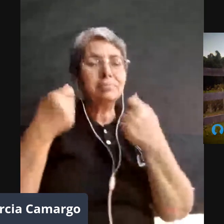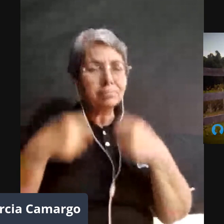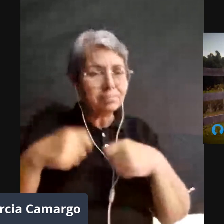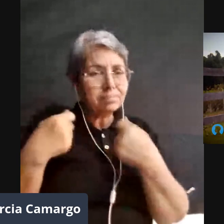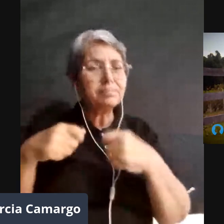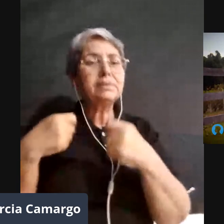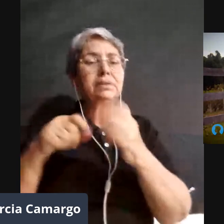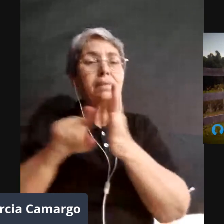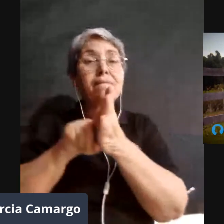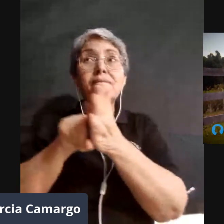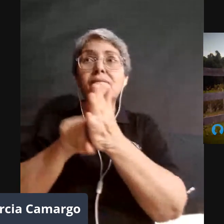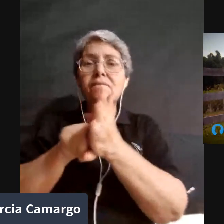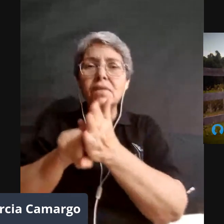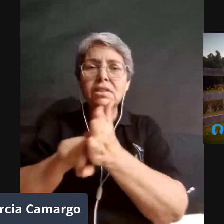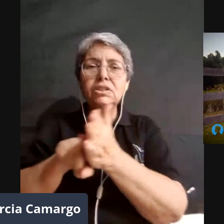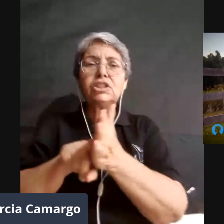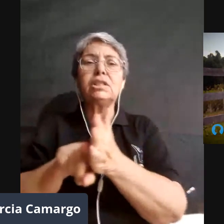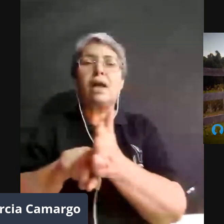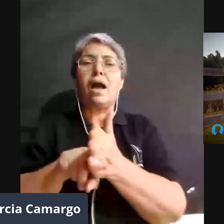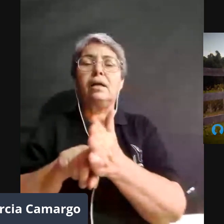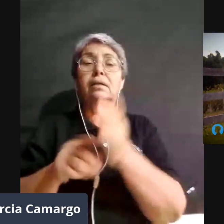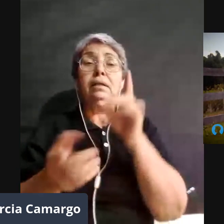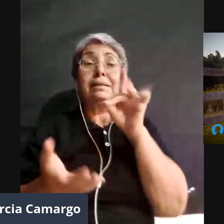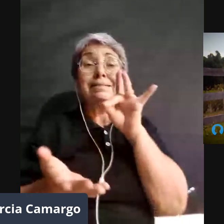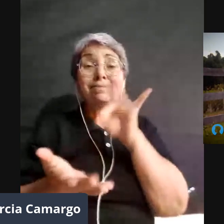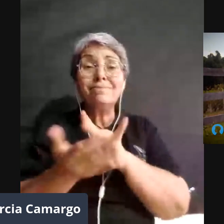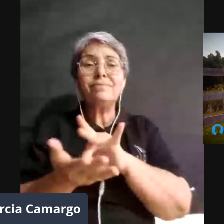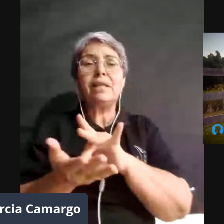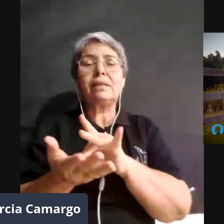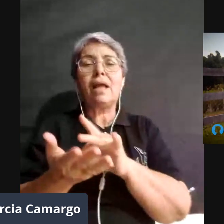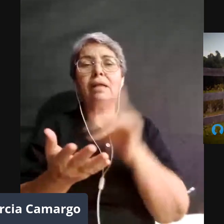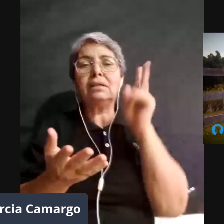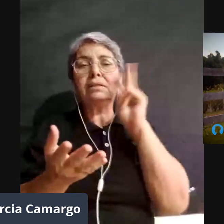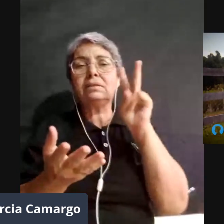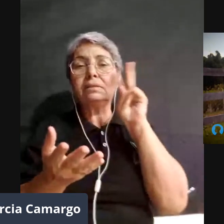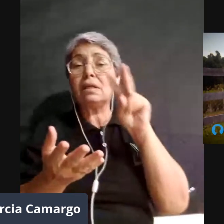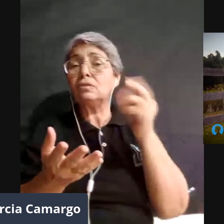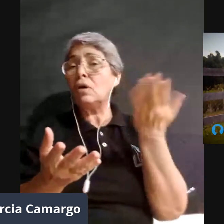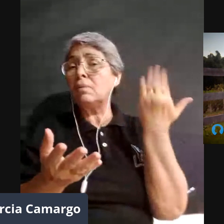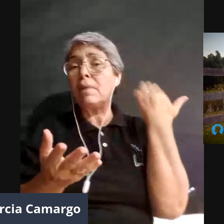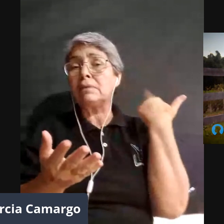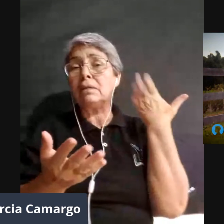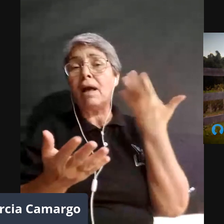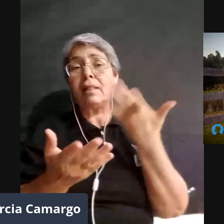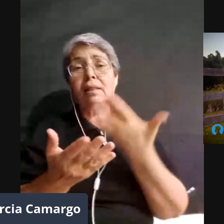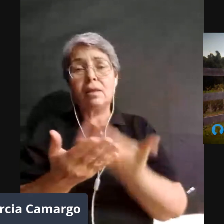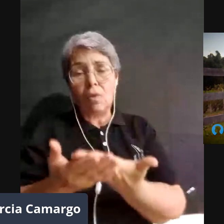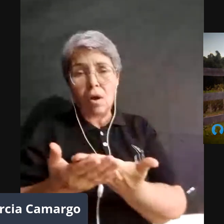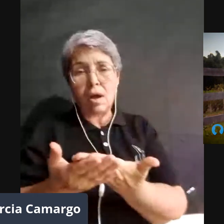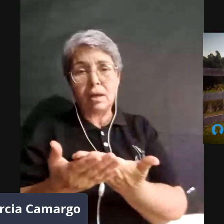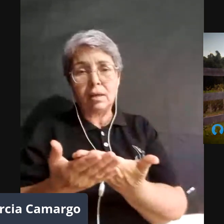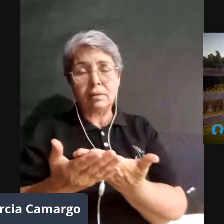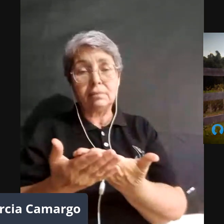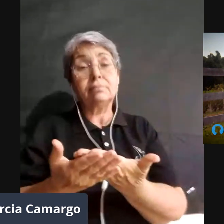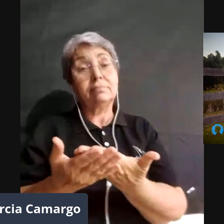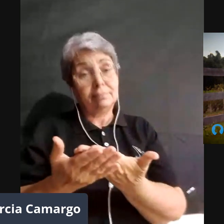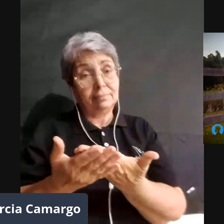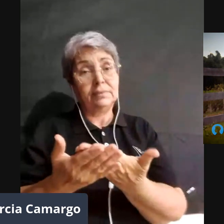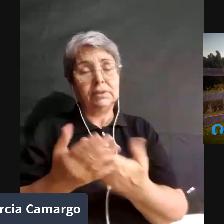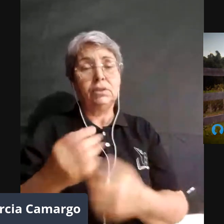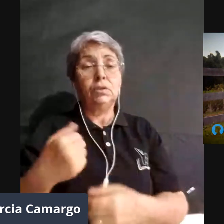única maneira de a verdade histórica ser diferenciada, distinguida da tradição dos anciãos. Gostaria de que